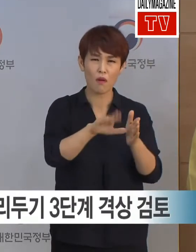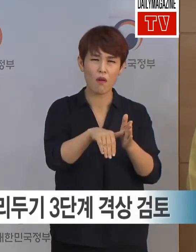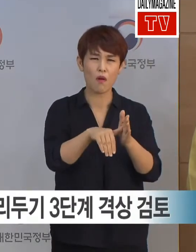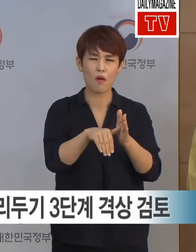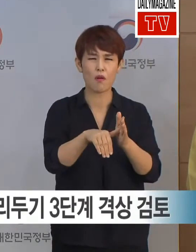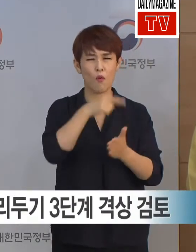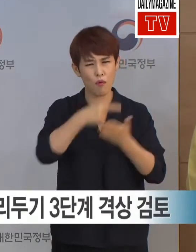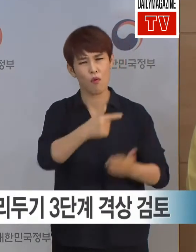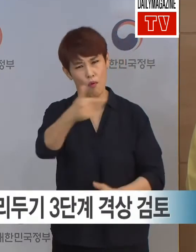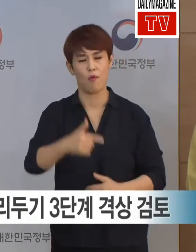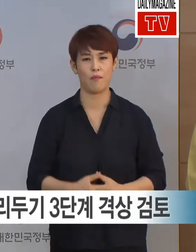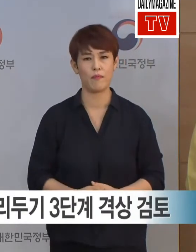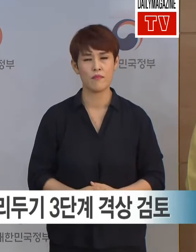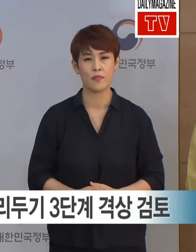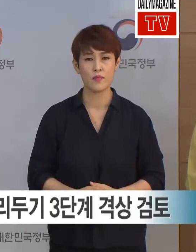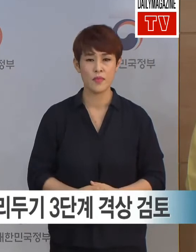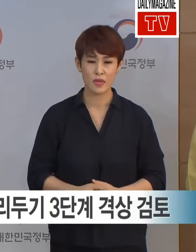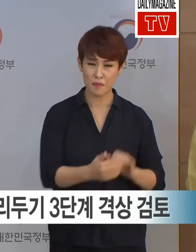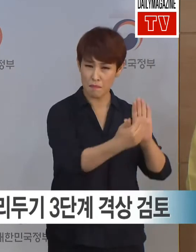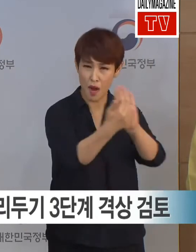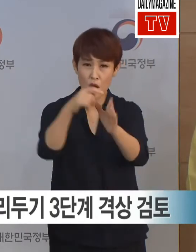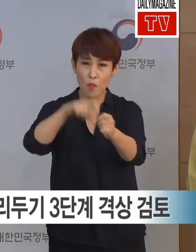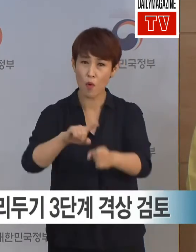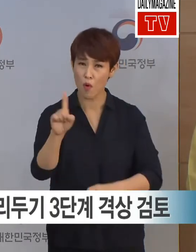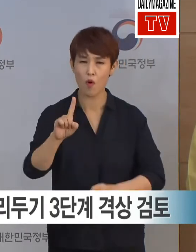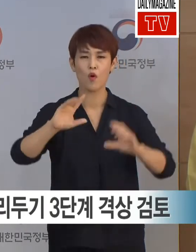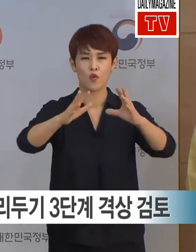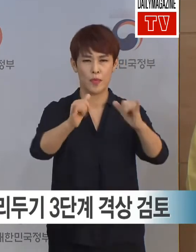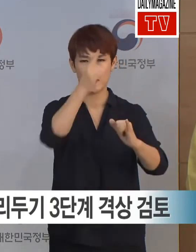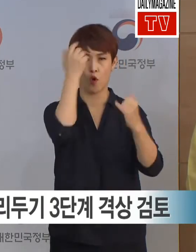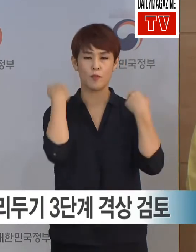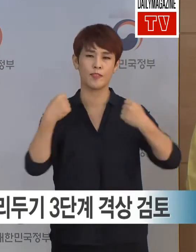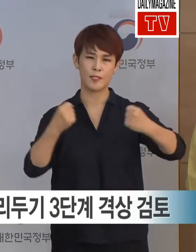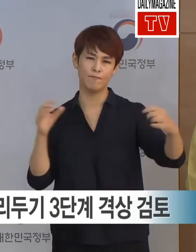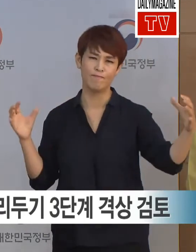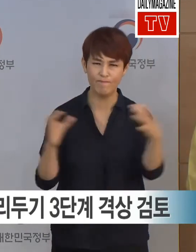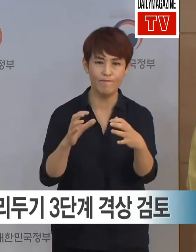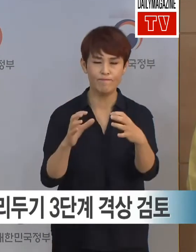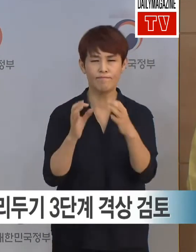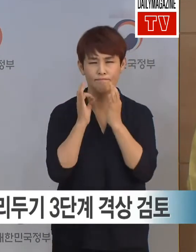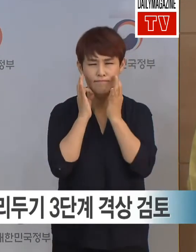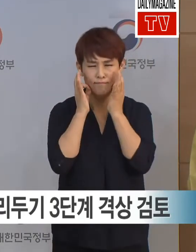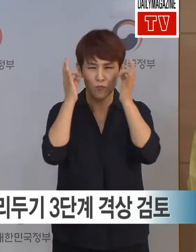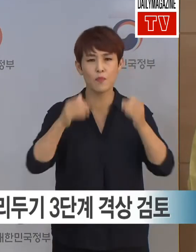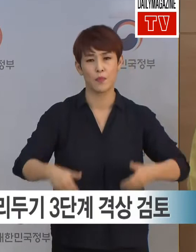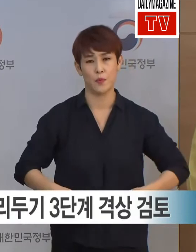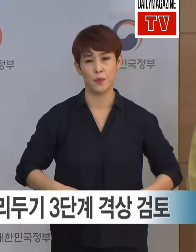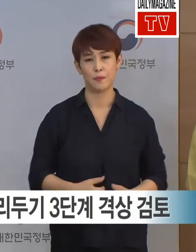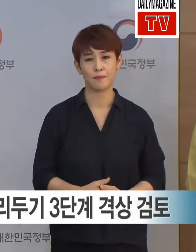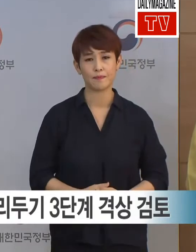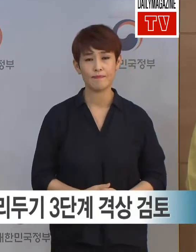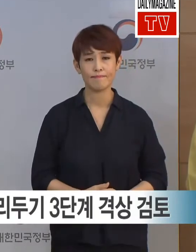될 것입니다. 이를 막기 위해서는 국민과 정부가 힘을 합하여 총력을 다해야